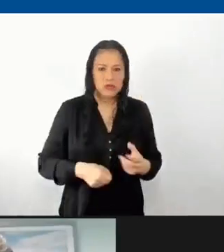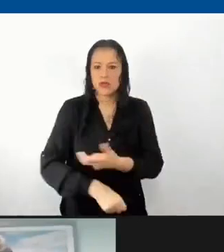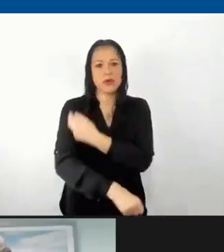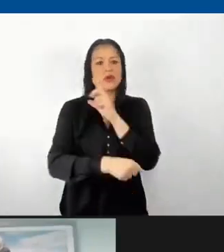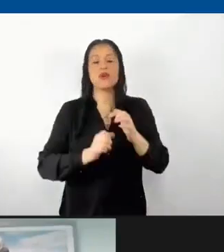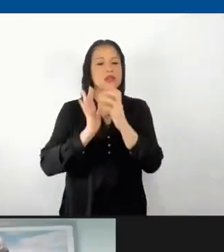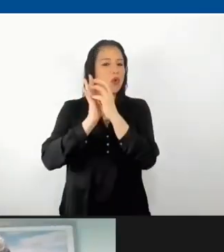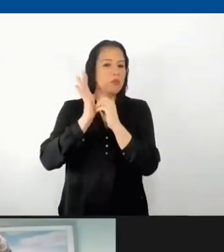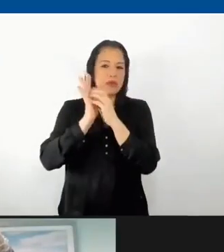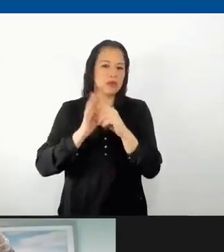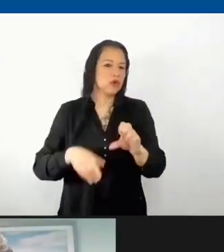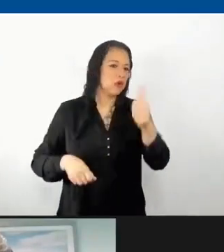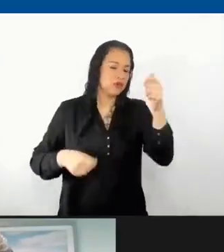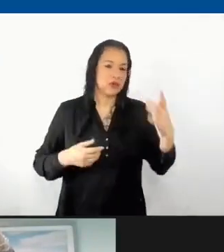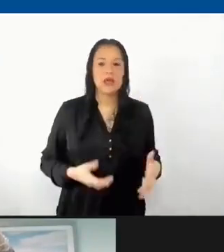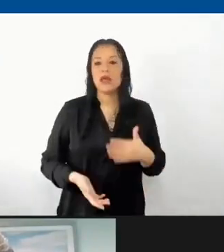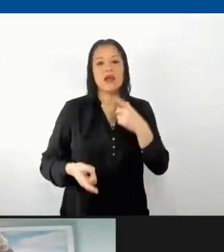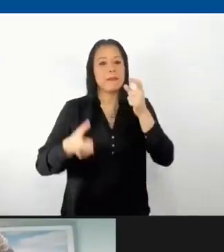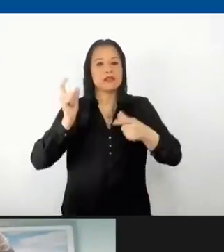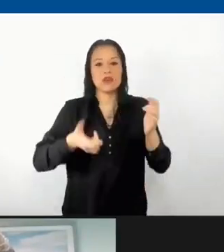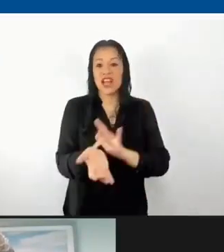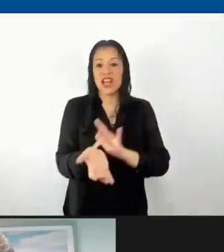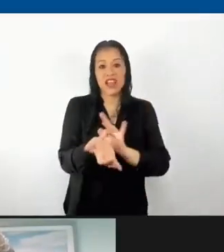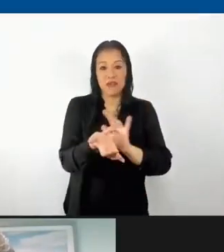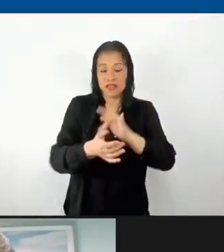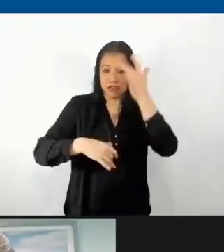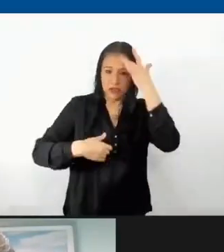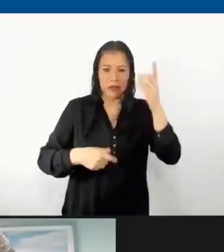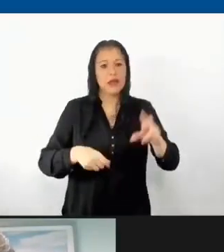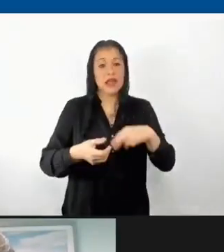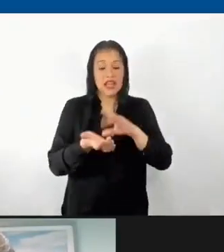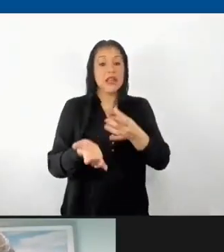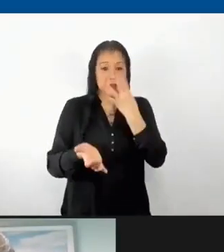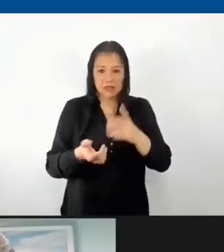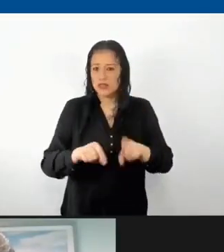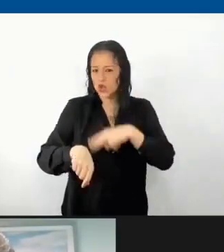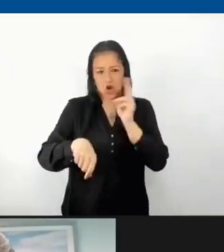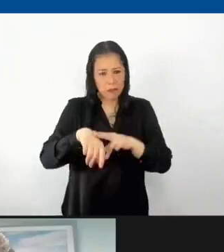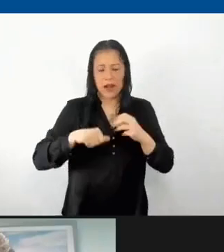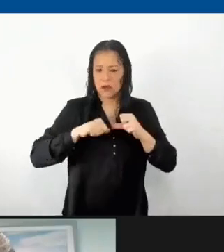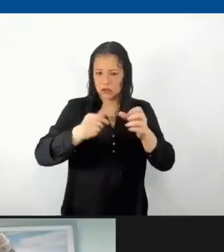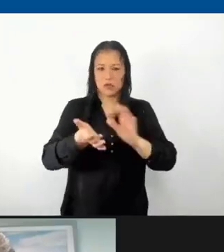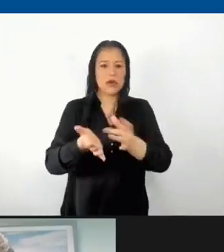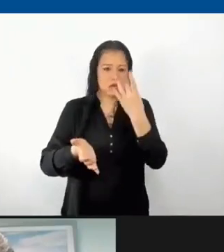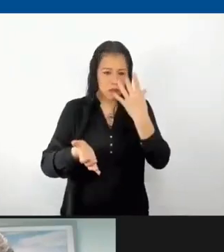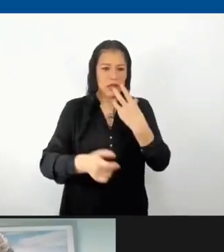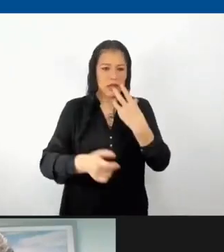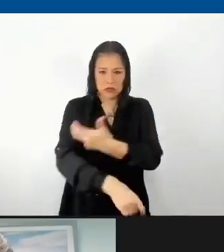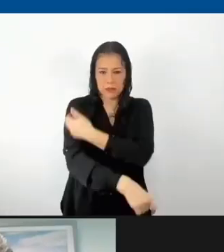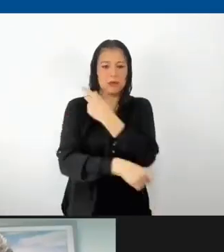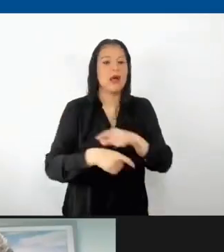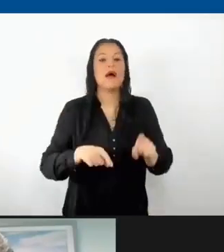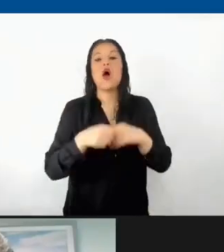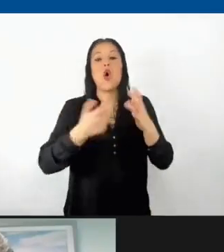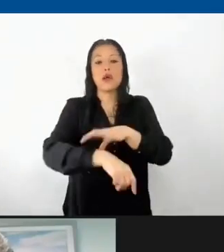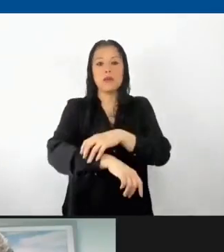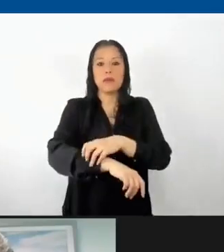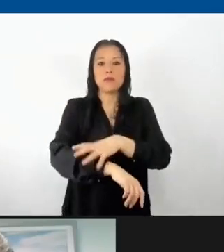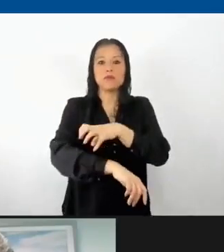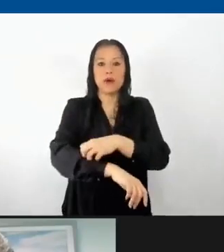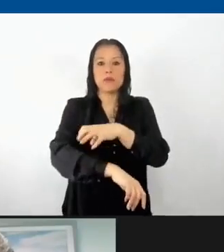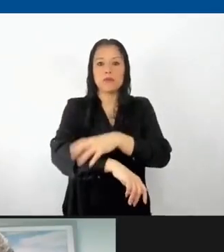más. Así es que quien tenga diabetes y tome sus medicinas, que la siga tomando. Quien tenga medicinas para la presión, para el cáncer, lo que